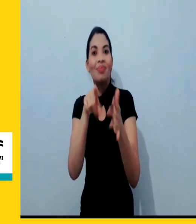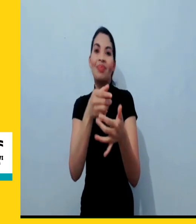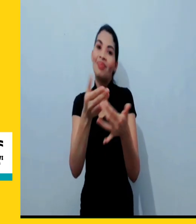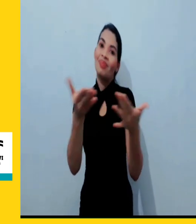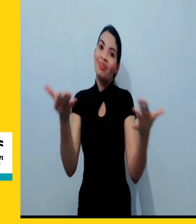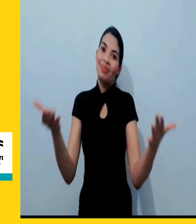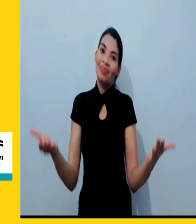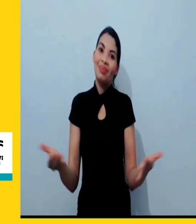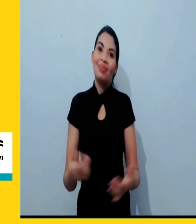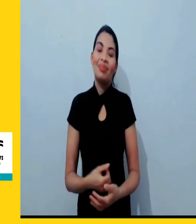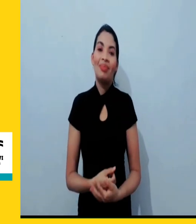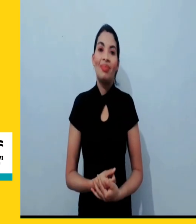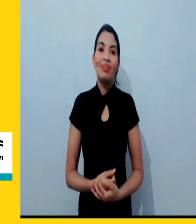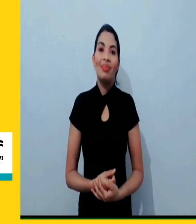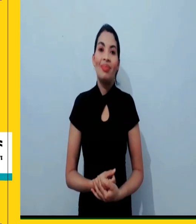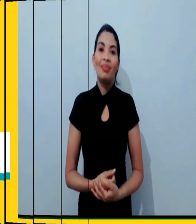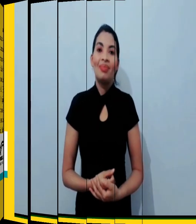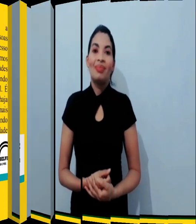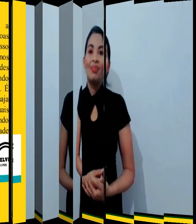questionário aberto.